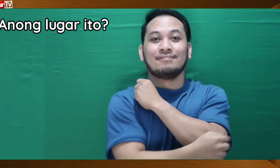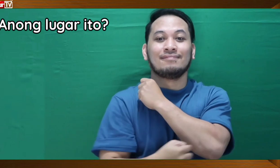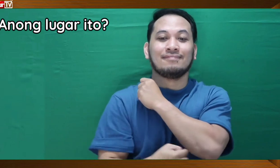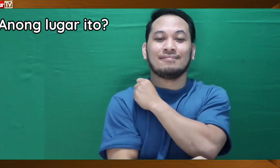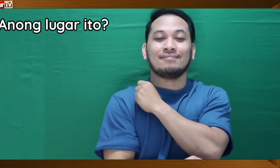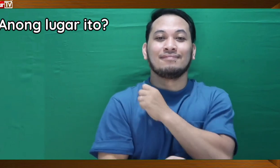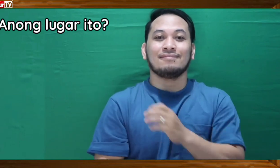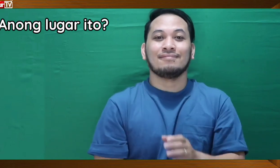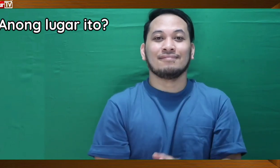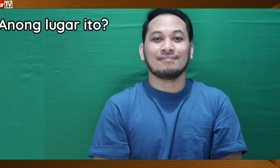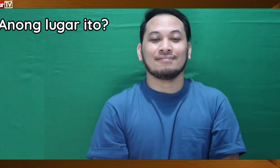Thank you